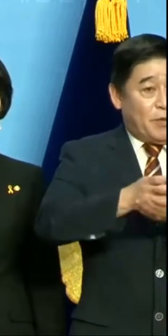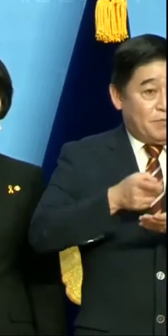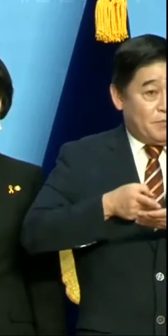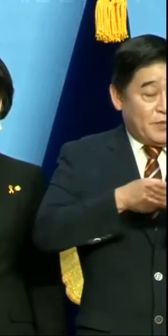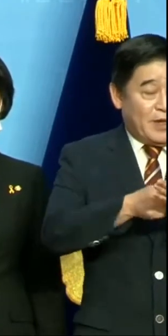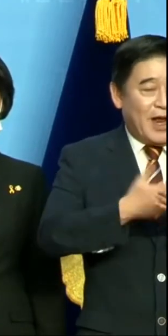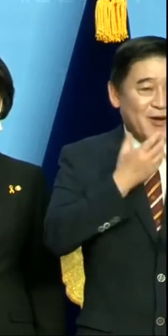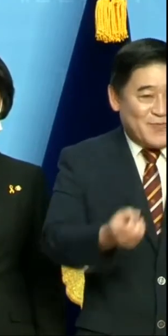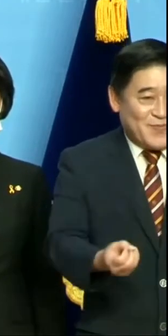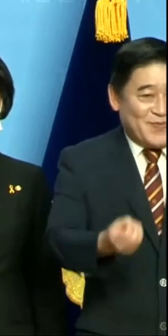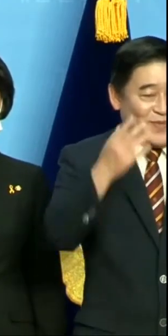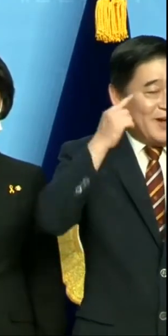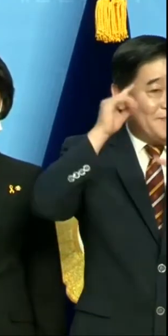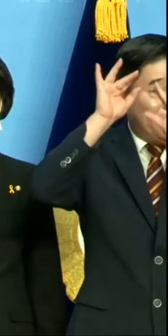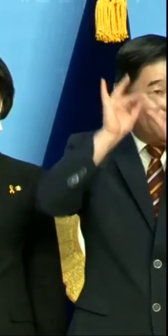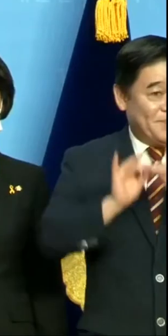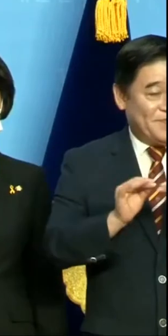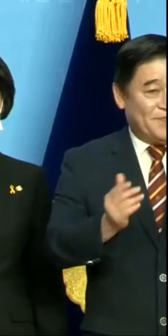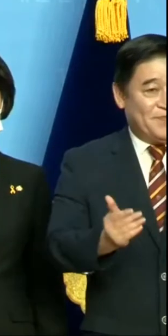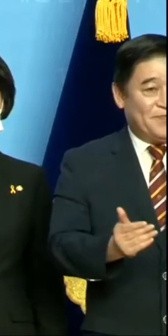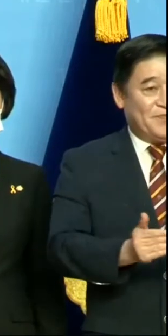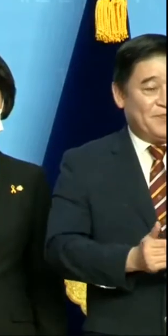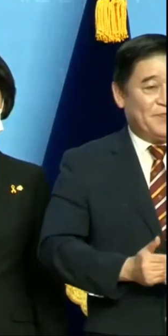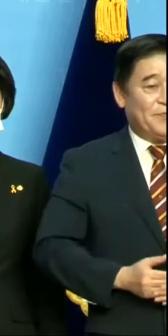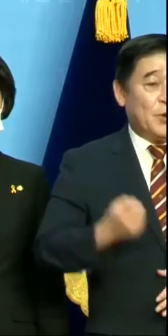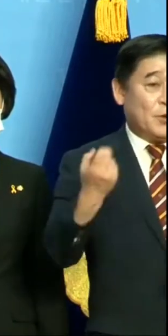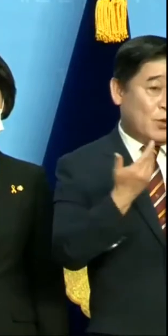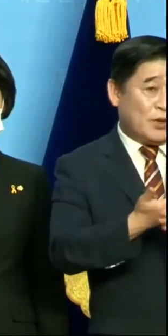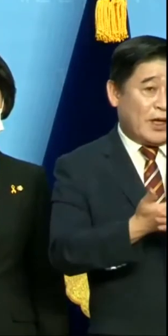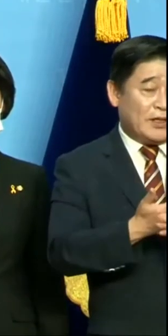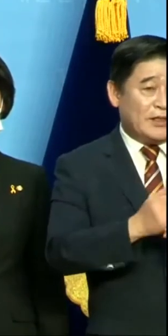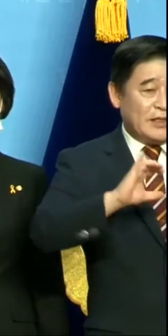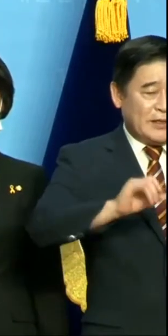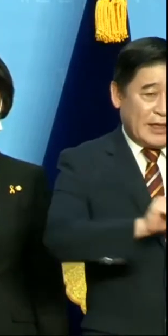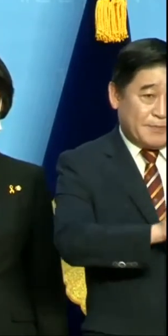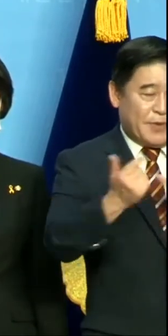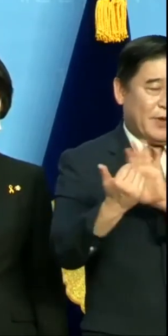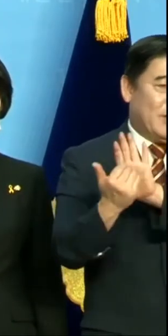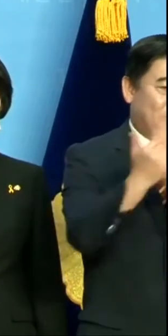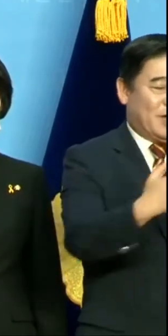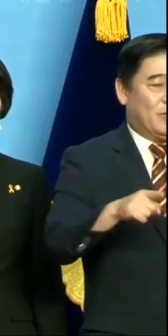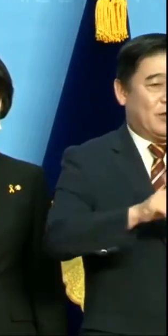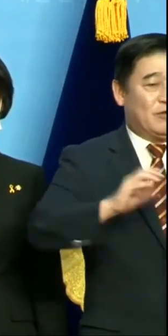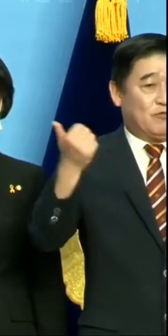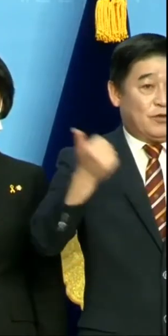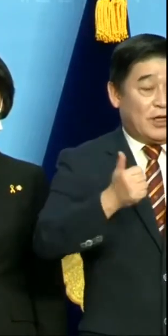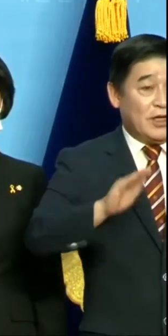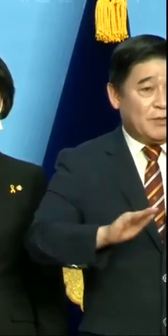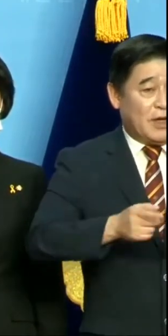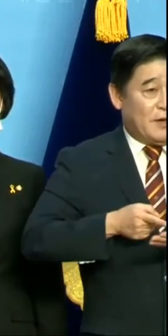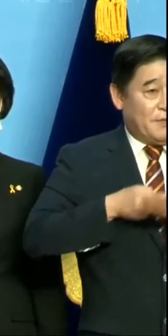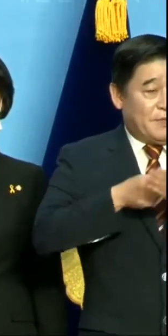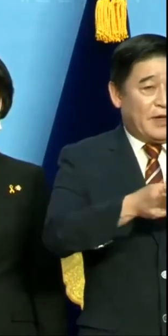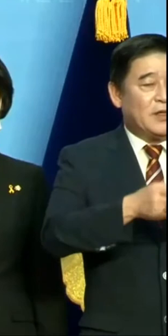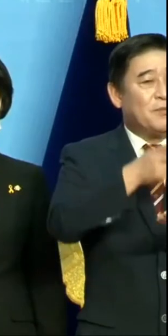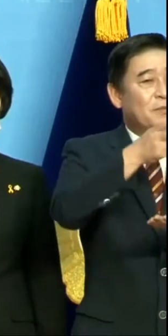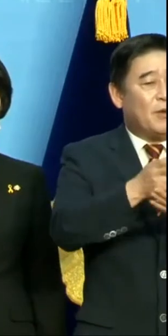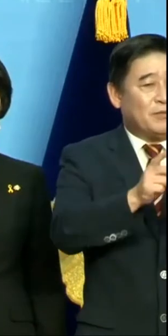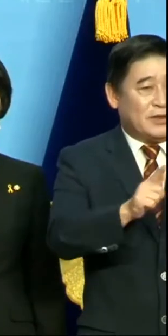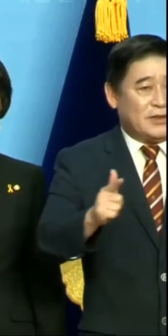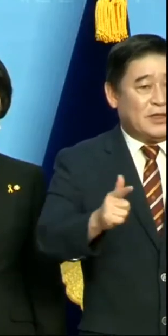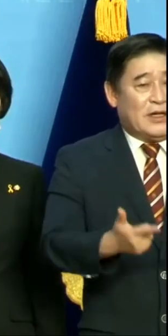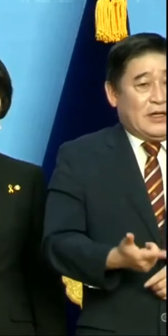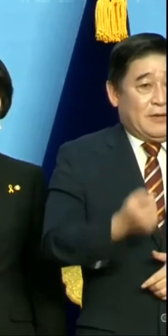발이 를 환영하고 지지합니다 또 다른 팬 데미 도래를 막기 위해서 국회는 이번에 발의된 개정안 들을